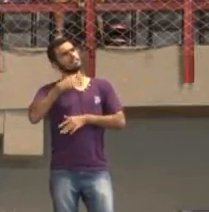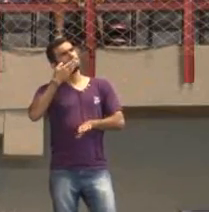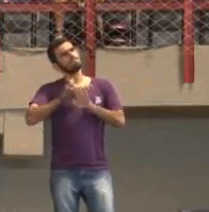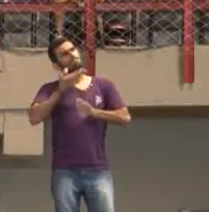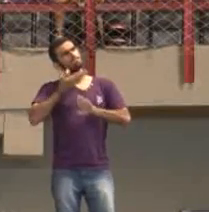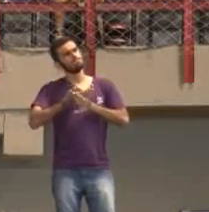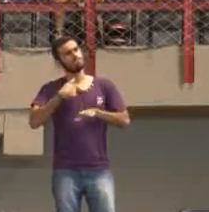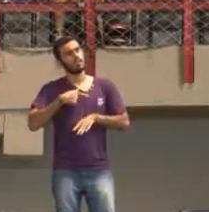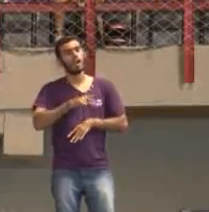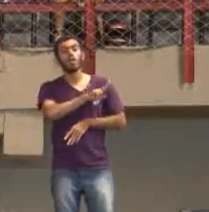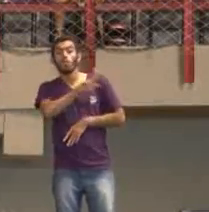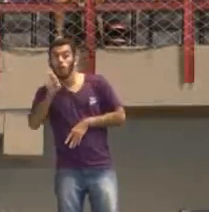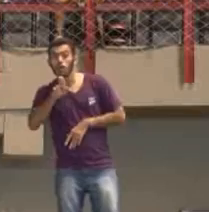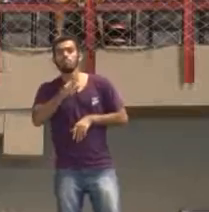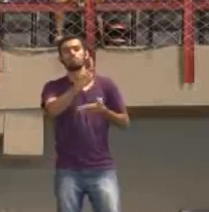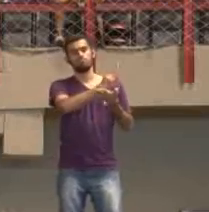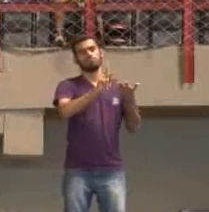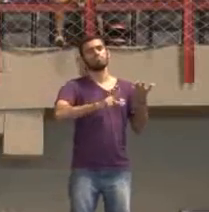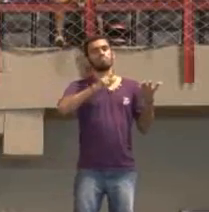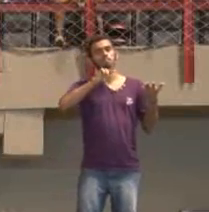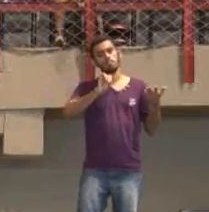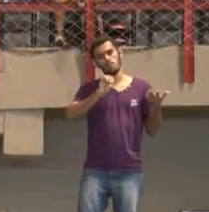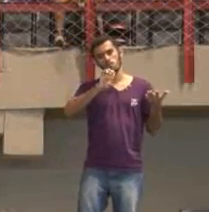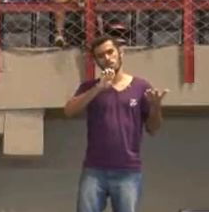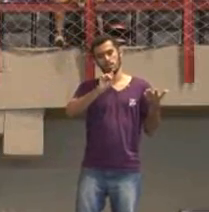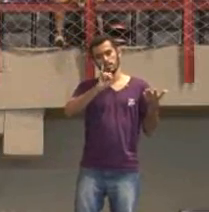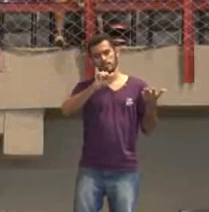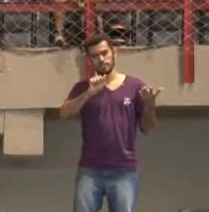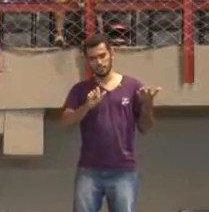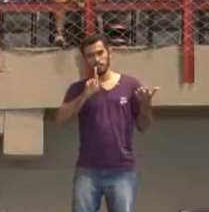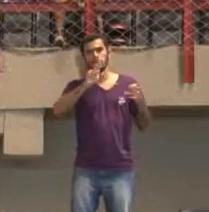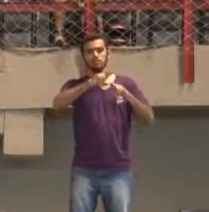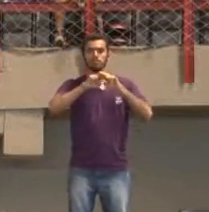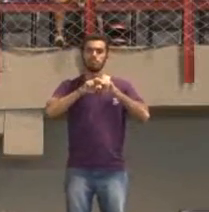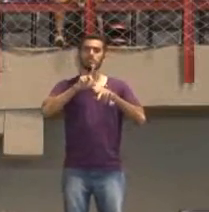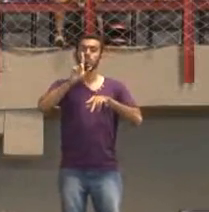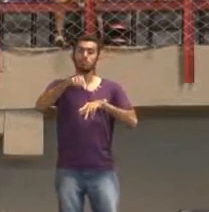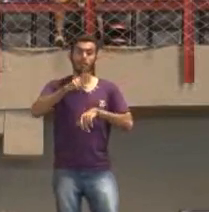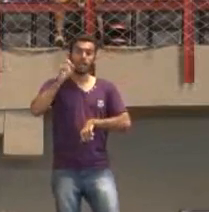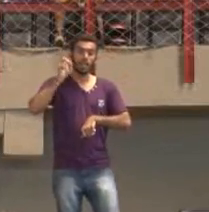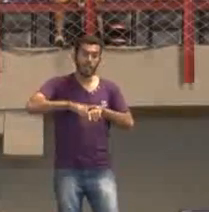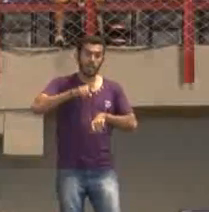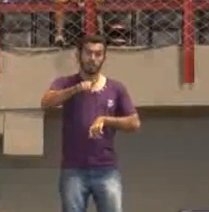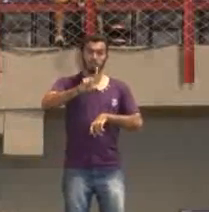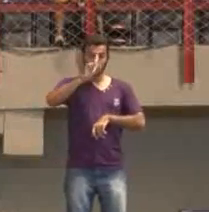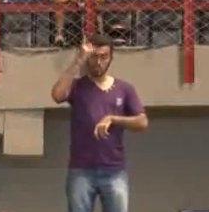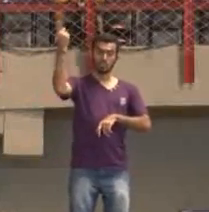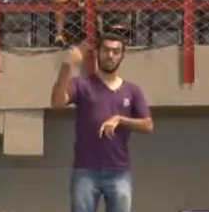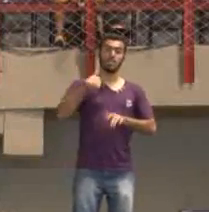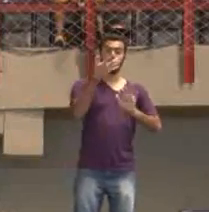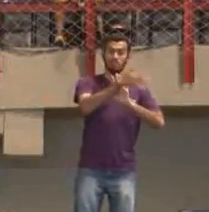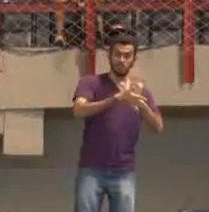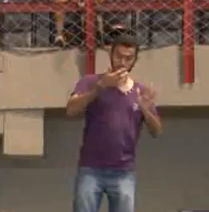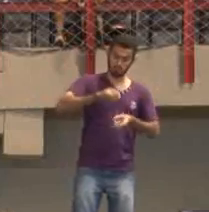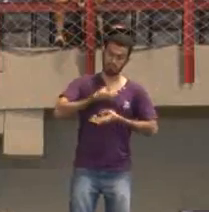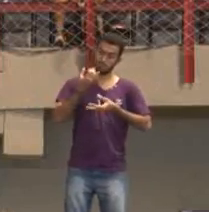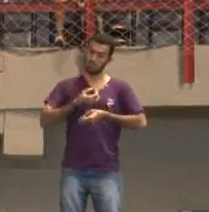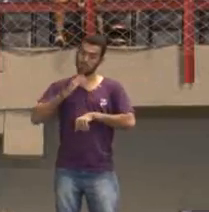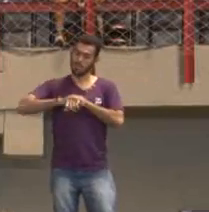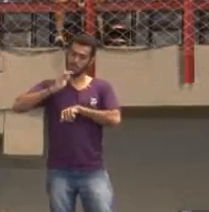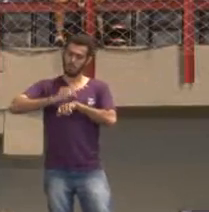Poesia. Então, poesia é a situação que gera o texto. E poema é o próprio texto.